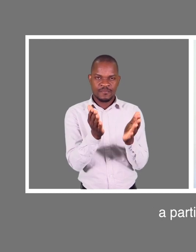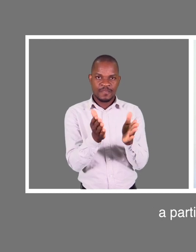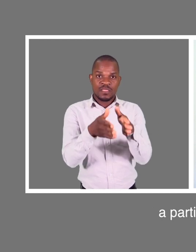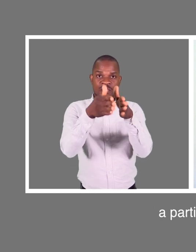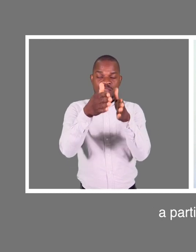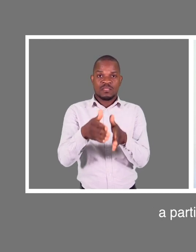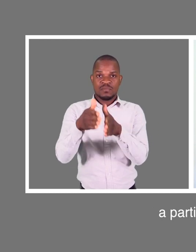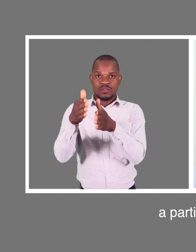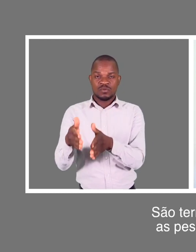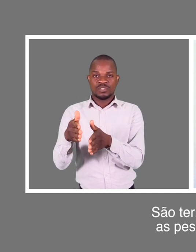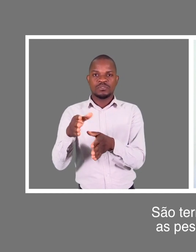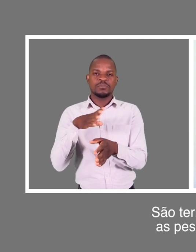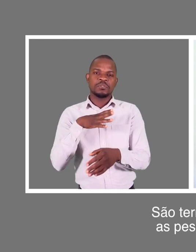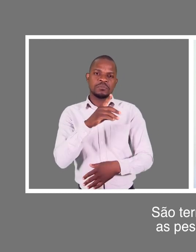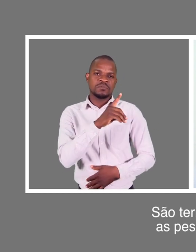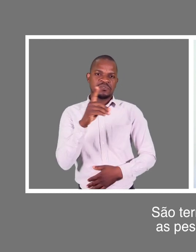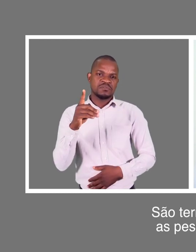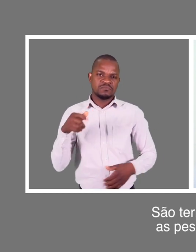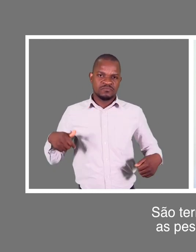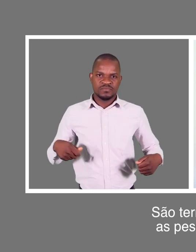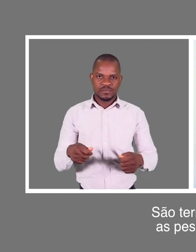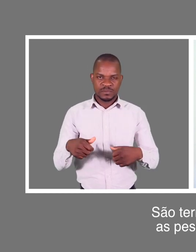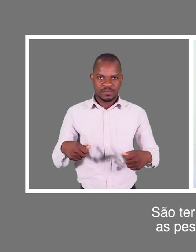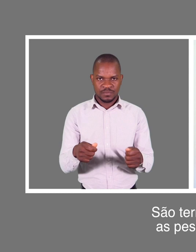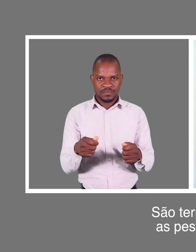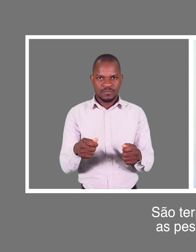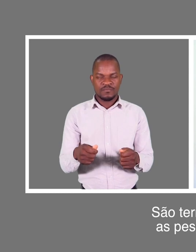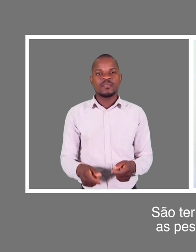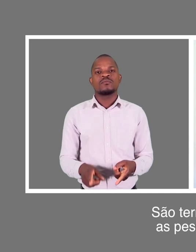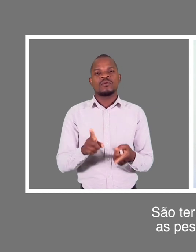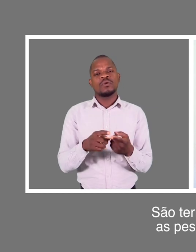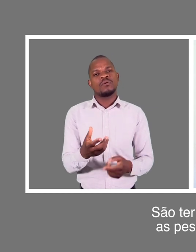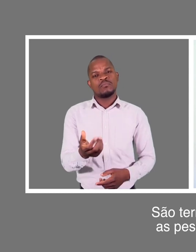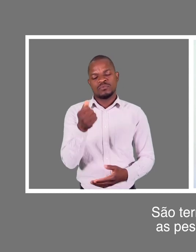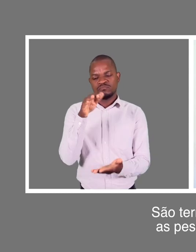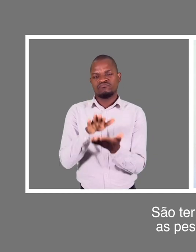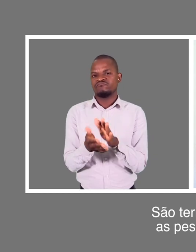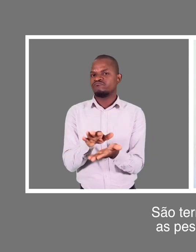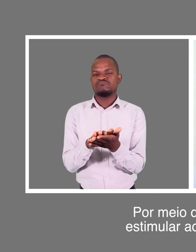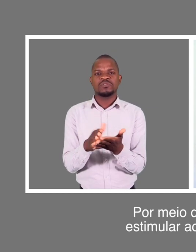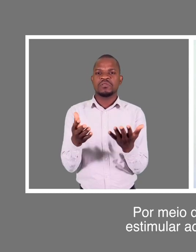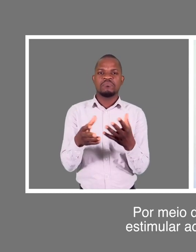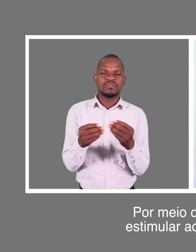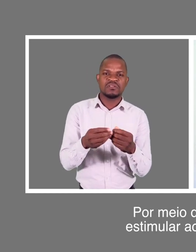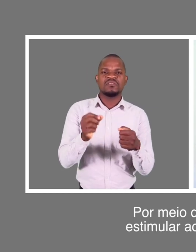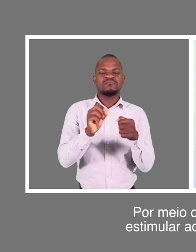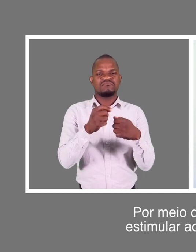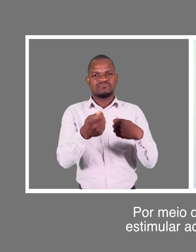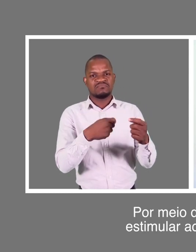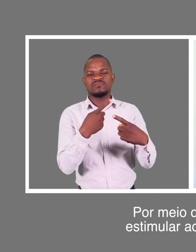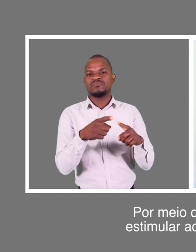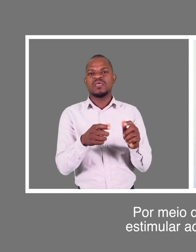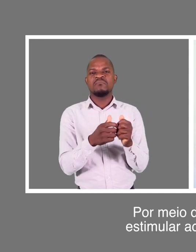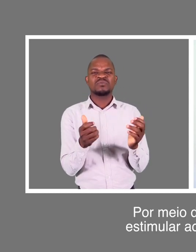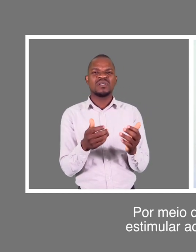a partir dos seus telemóveis, são terminais que a maioria das pessoas, ultimamente, têm à disposição. Então,